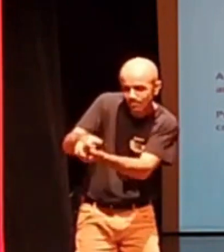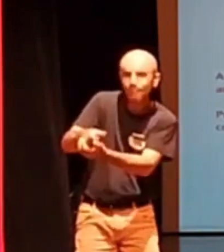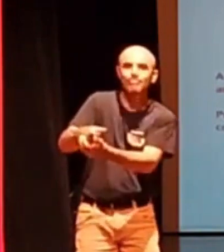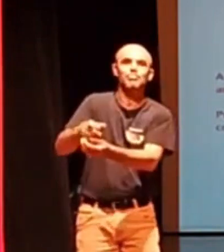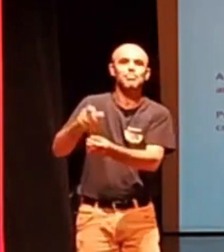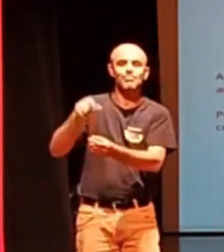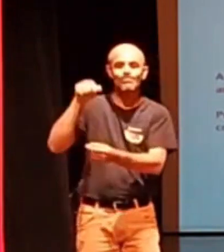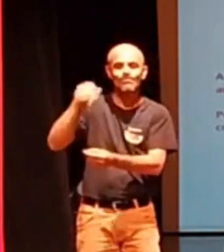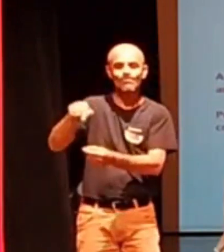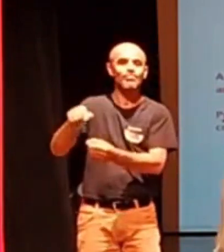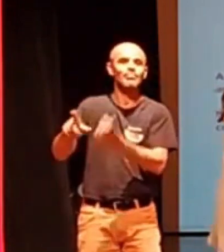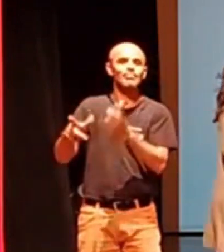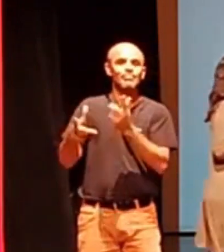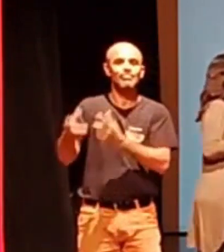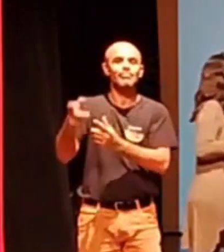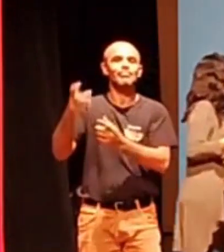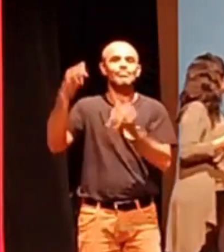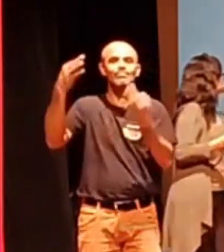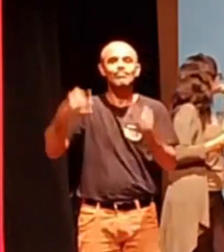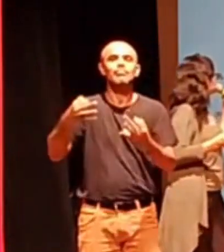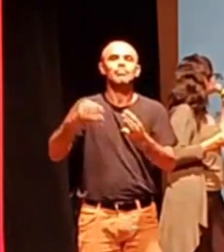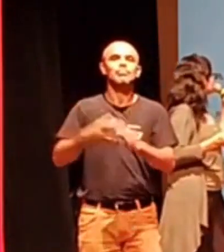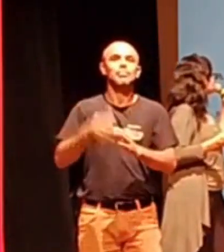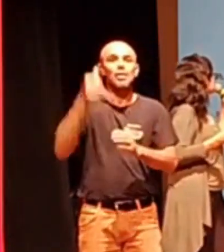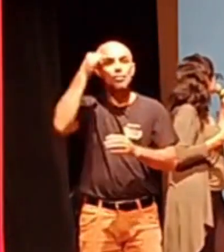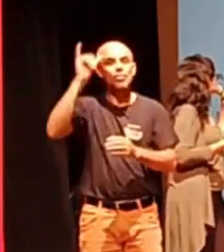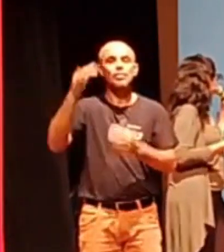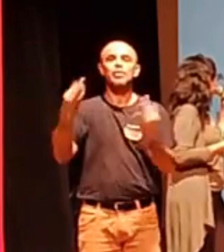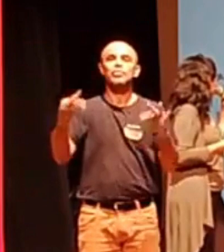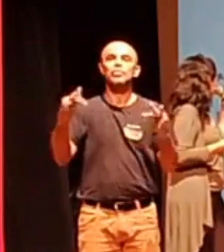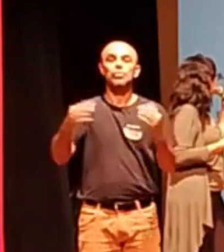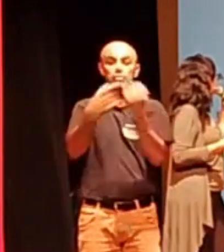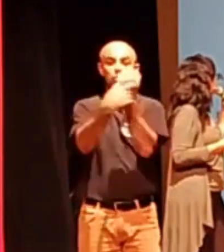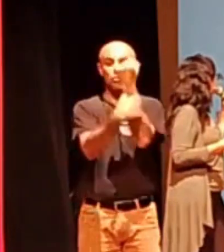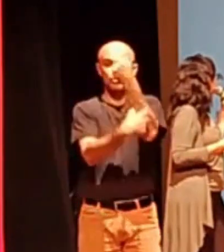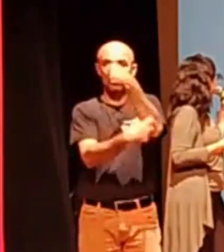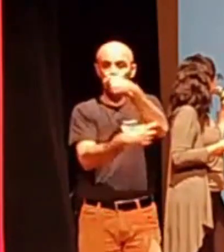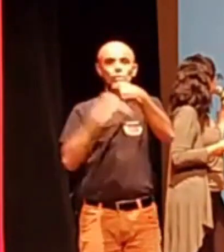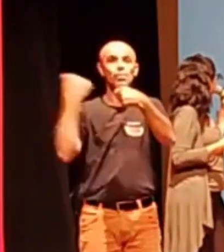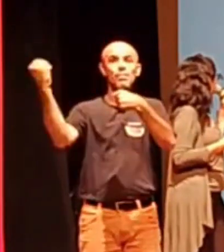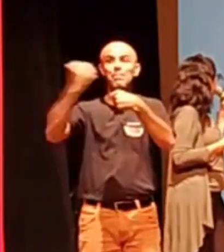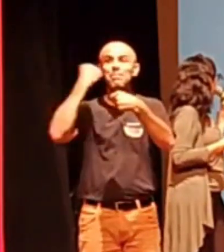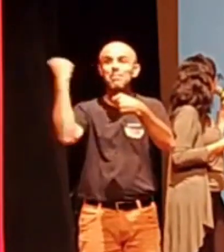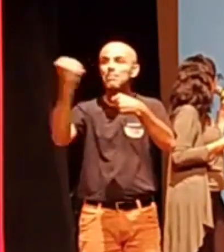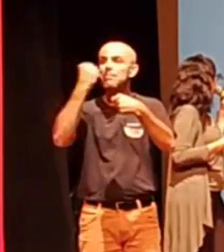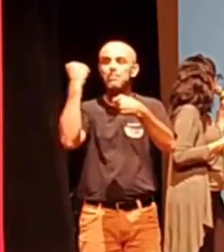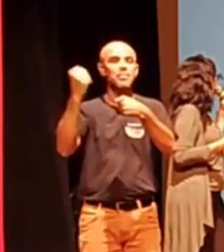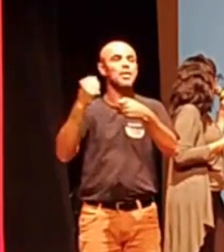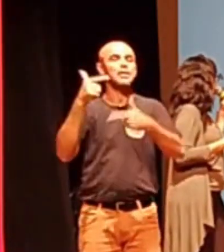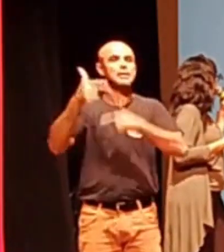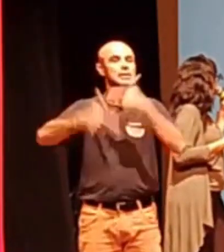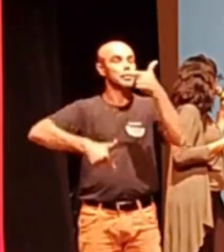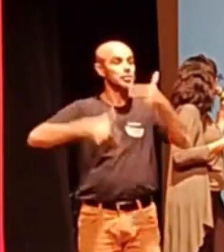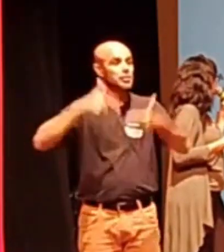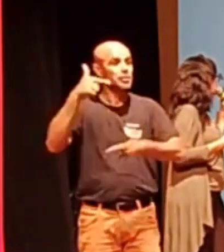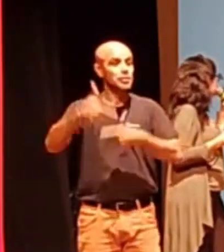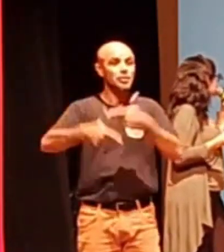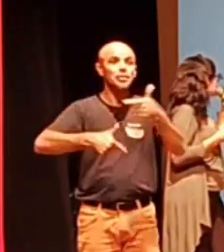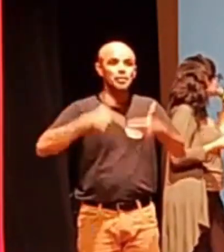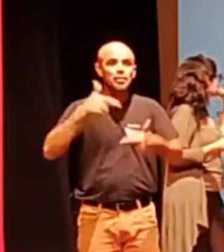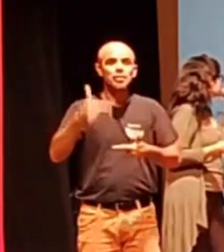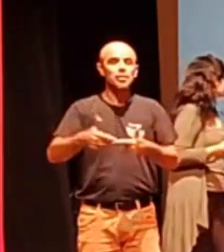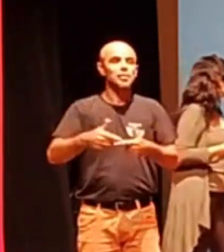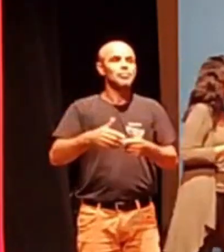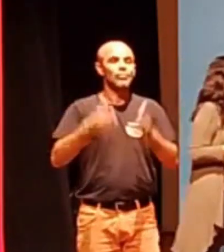fazer uma boa analgesia. Então, em escolioses severas, né, esse é um trabalho que destaca